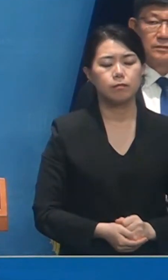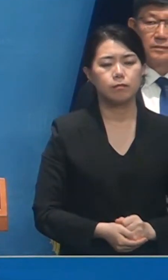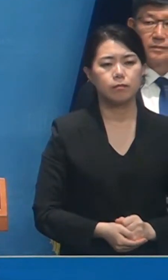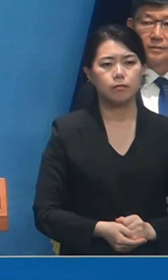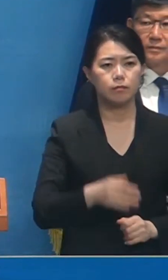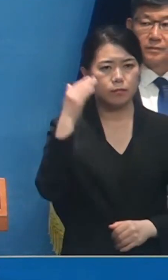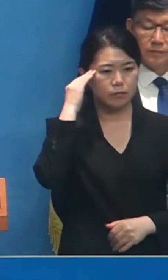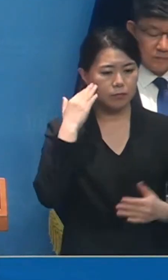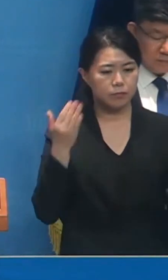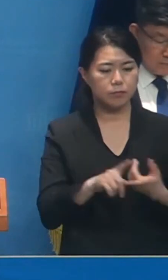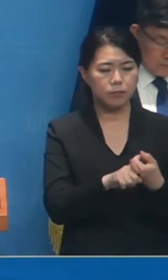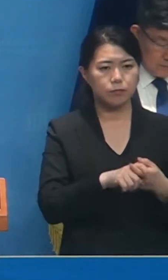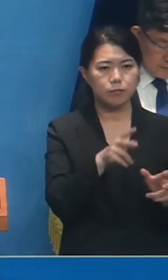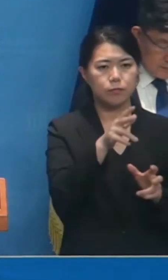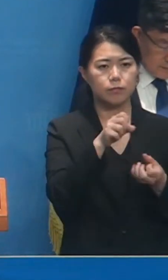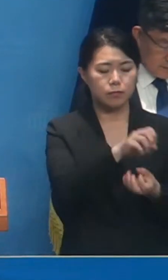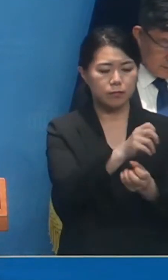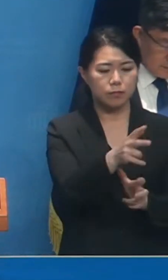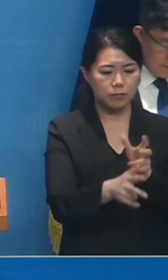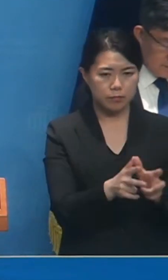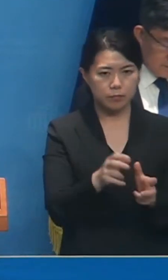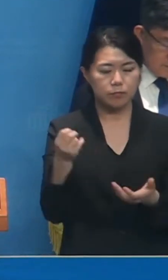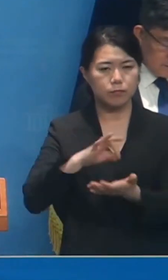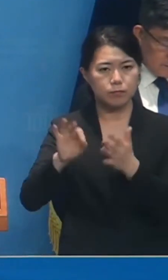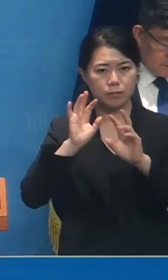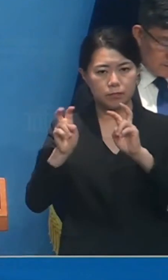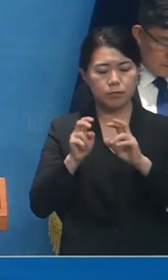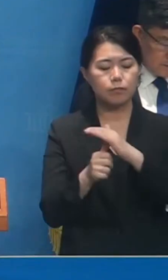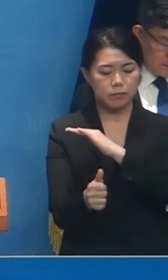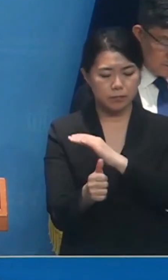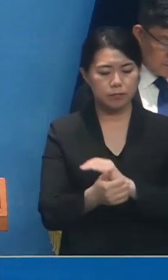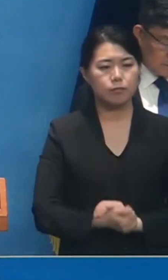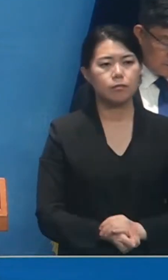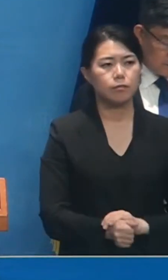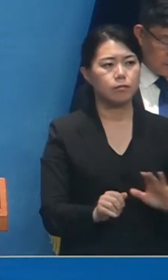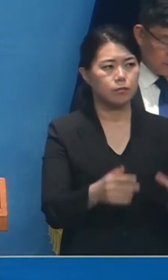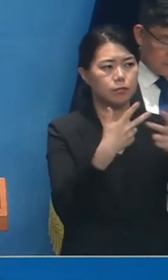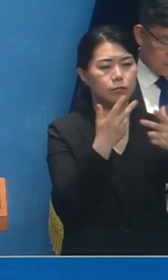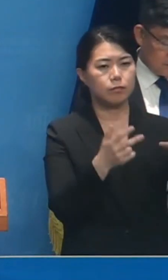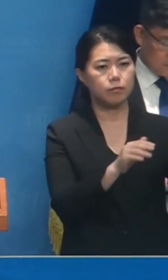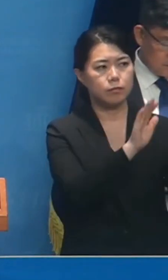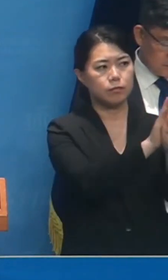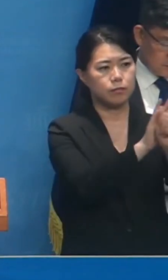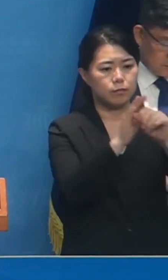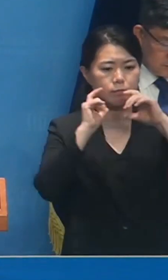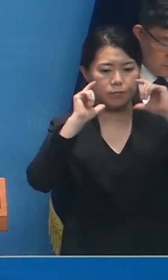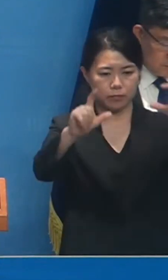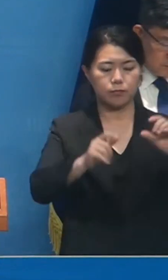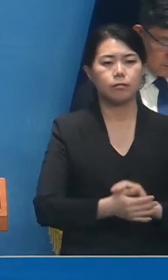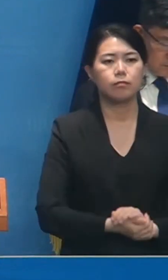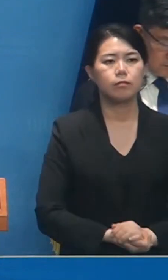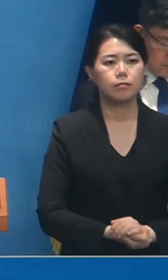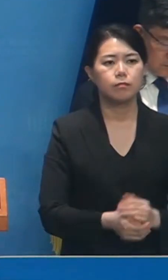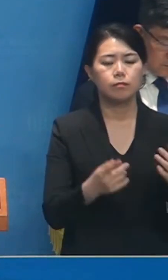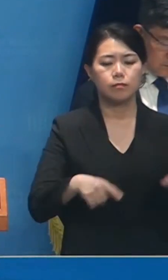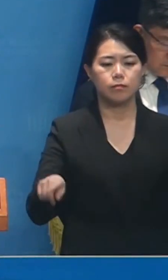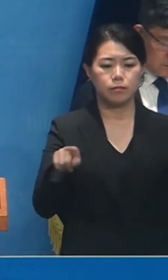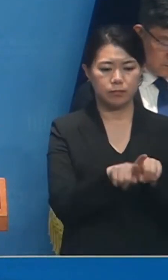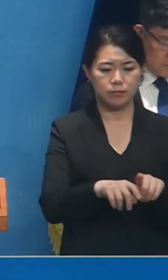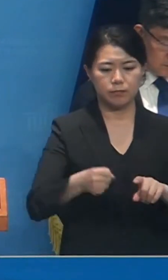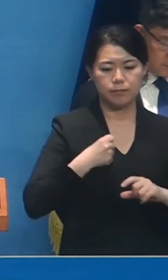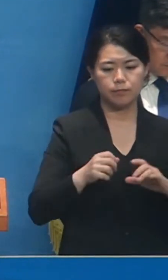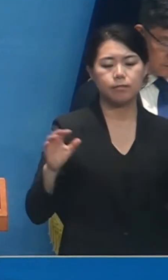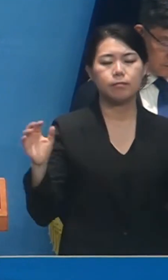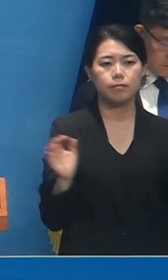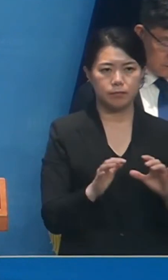한국노총 택배산업본부와 사용자단체는 오늘 이재명 후보님에 대한 지지를 선언하며 함께 힘을